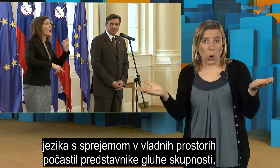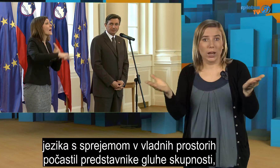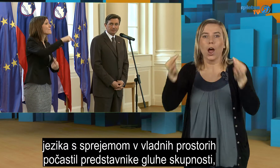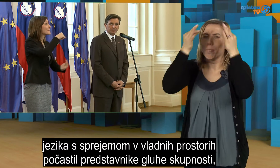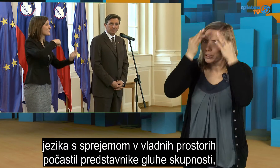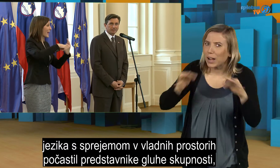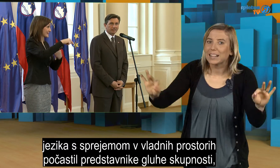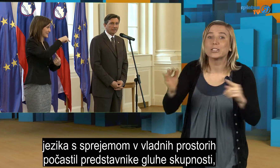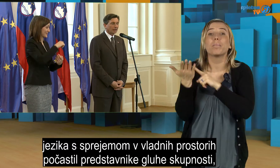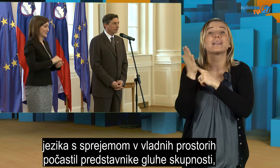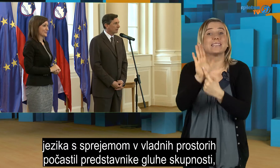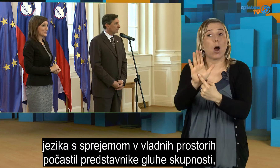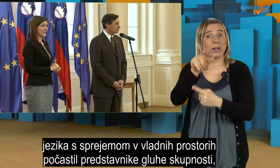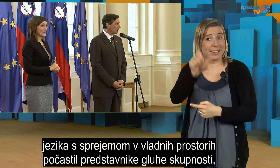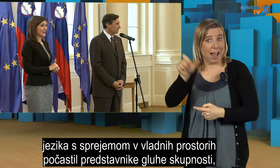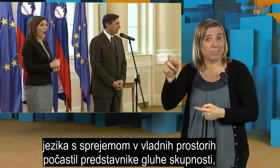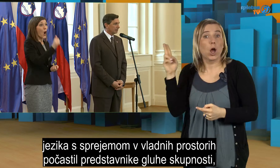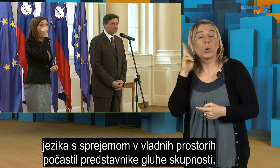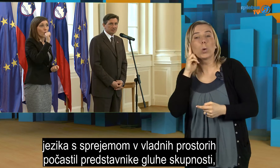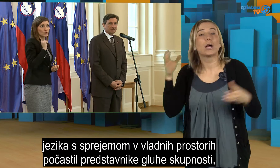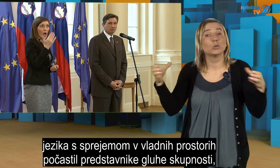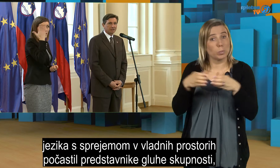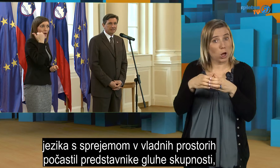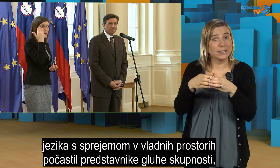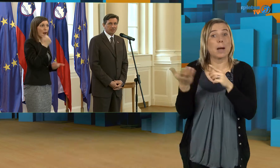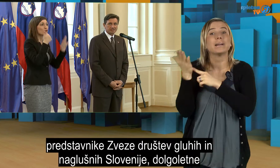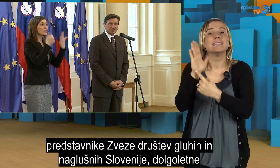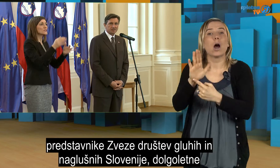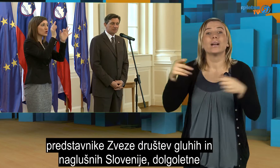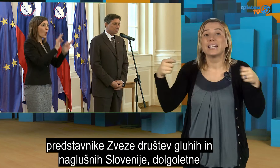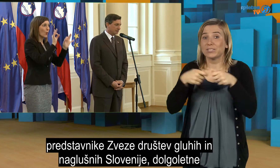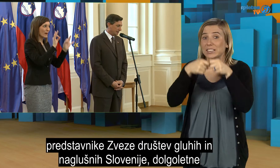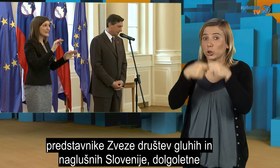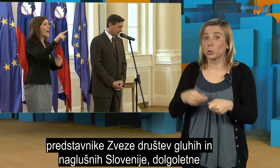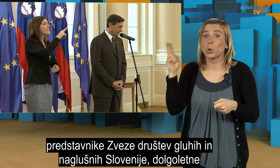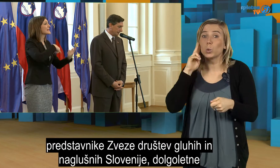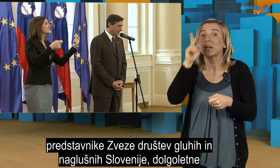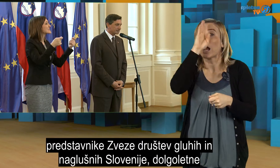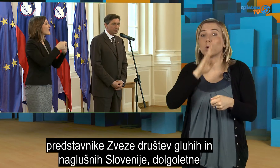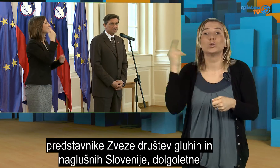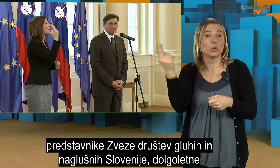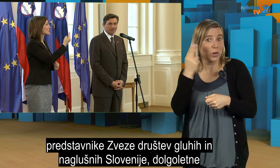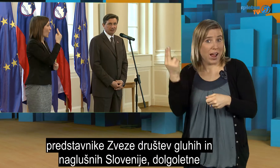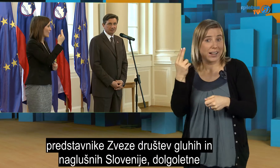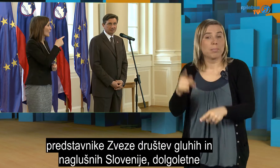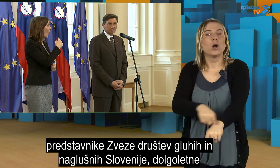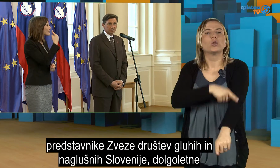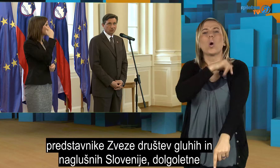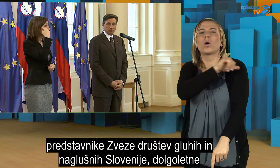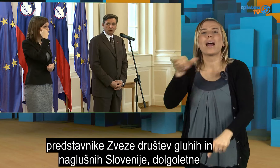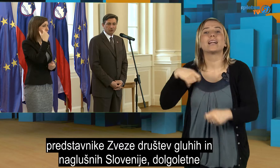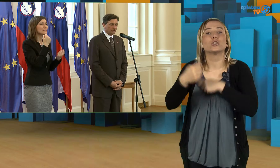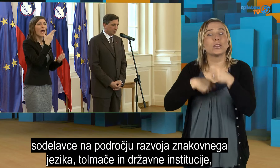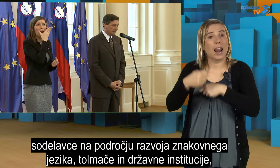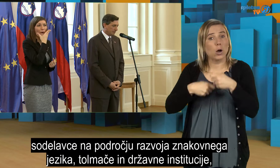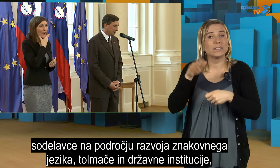počastil predstavnike gluhe skupnosti, predstavnike Zveze društev gluhih in naglušnih Slovenije, dolgoletne sodelavce na